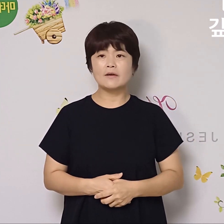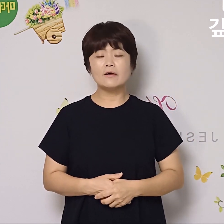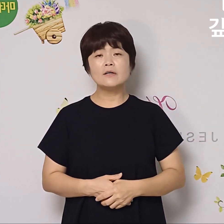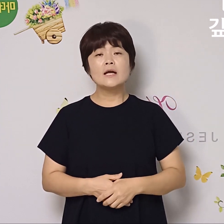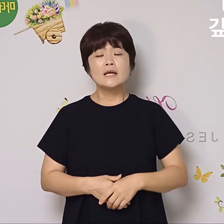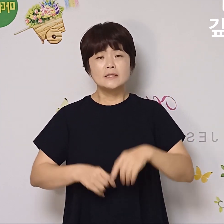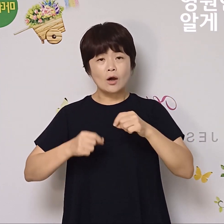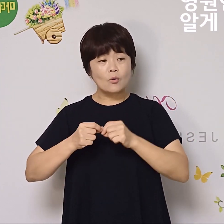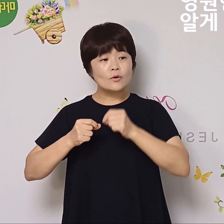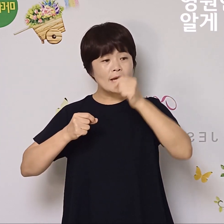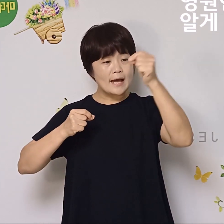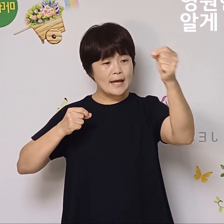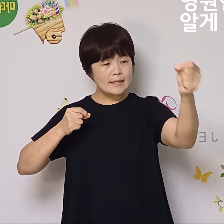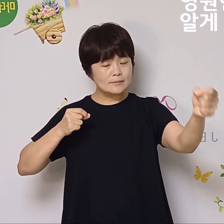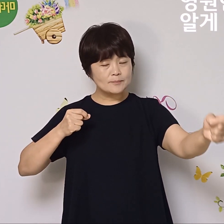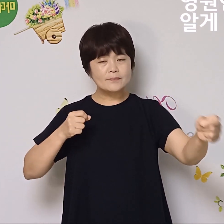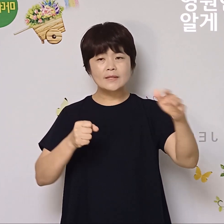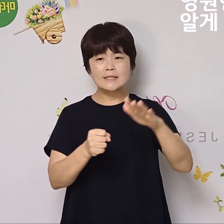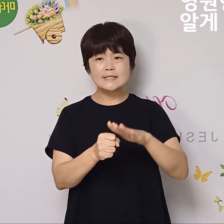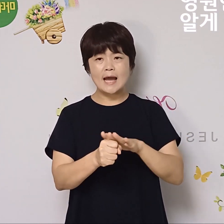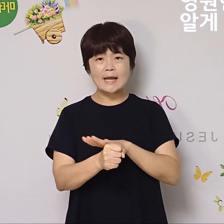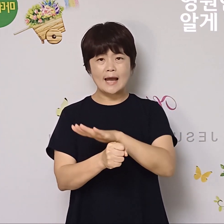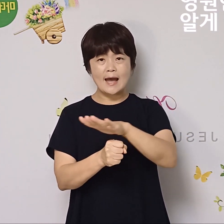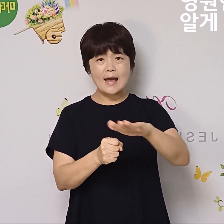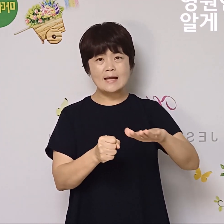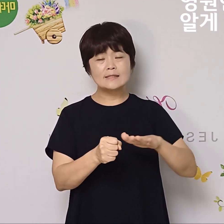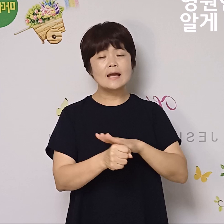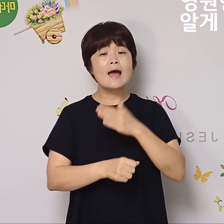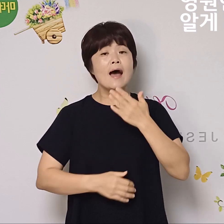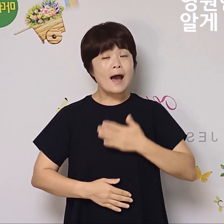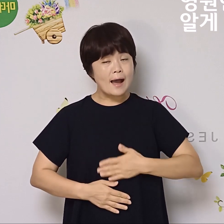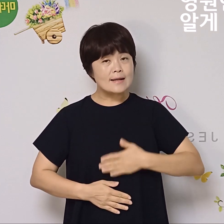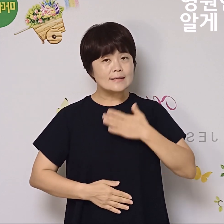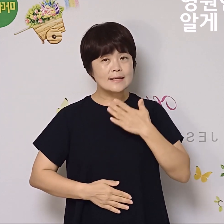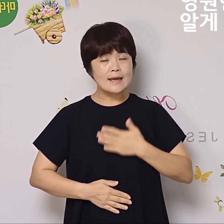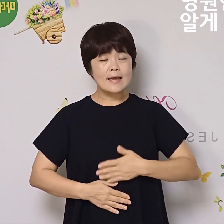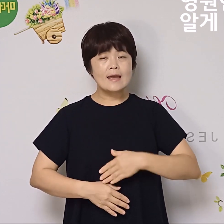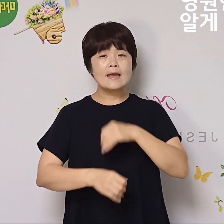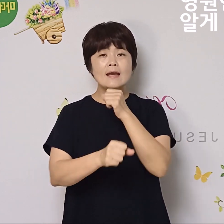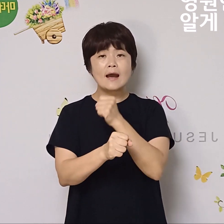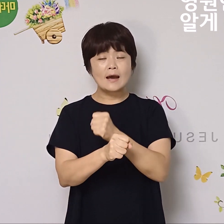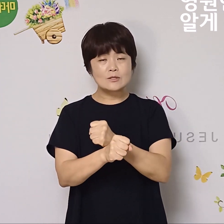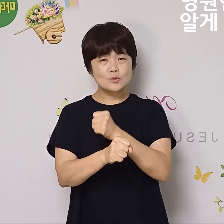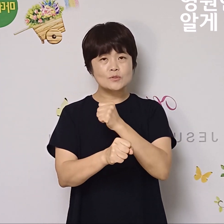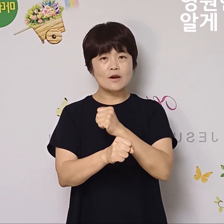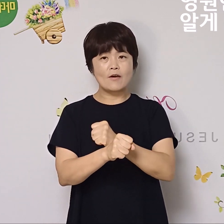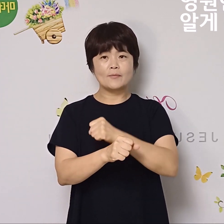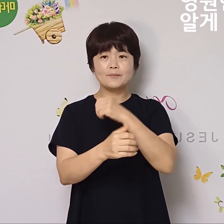볼게요. 영원한 사랑 알게 하소서.